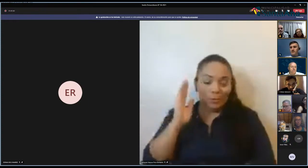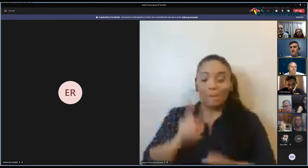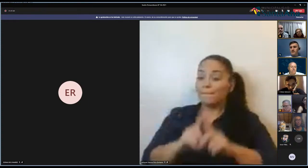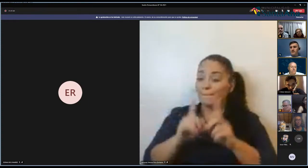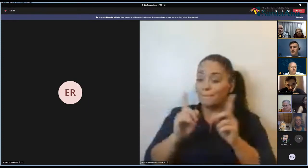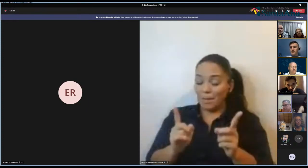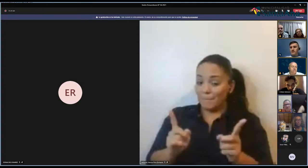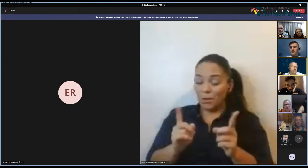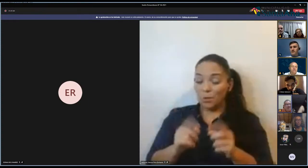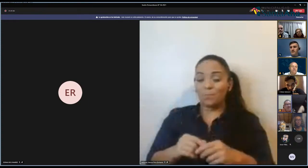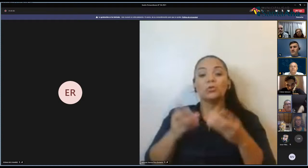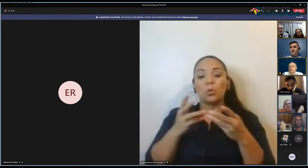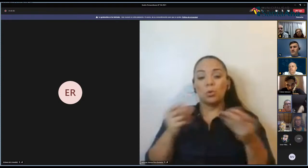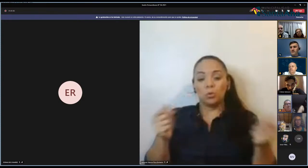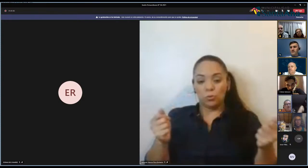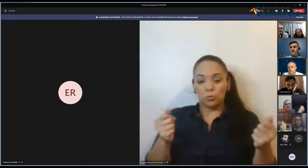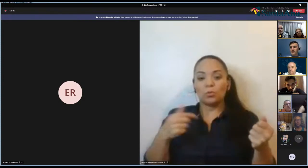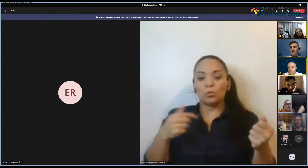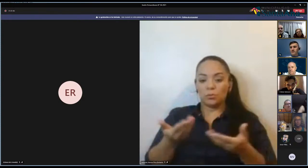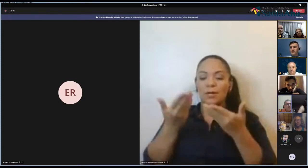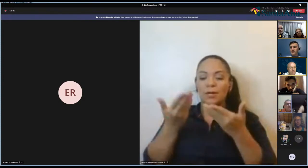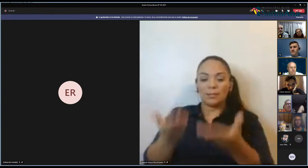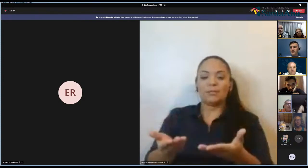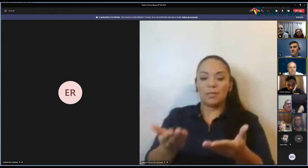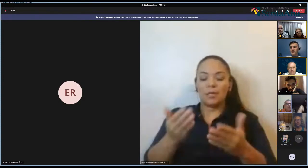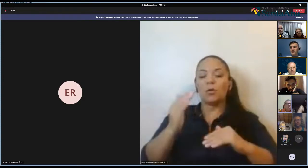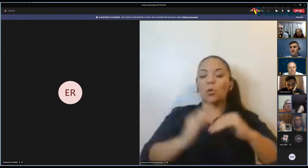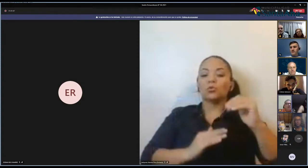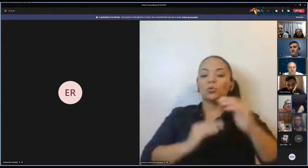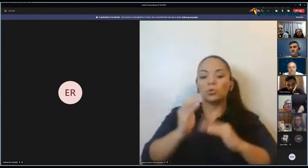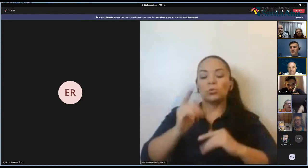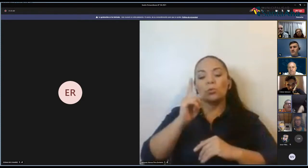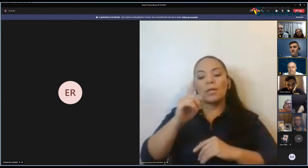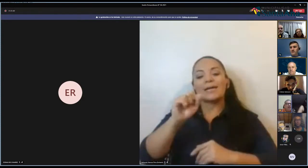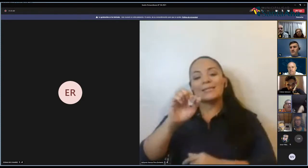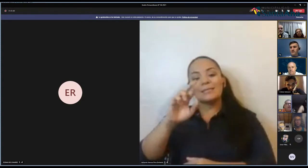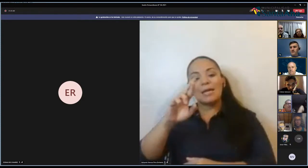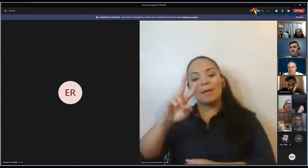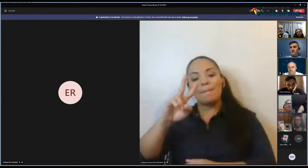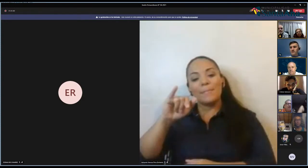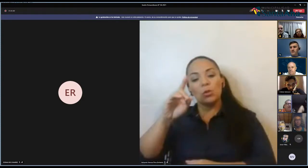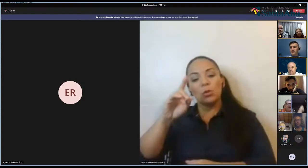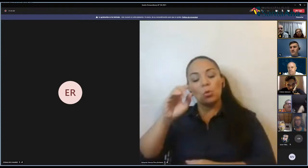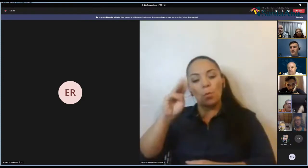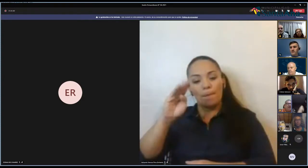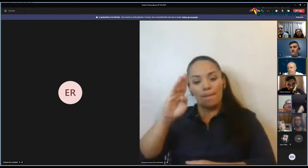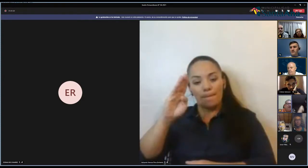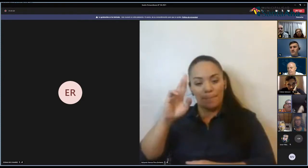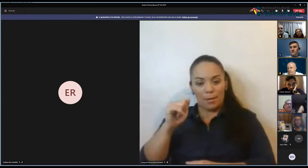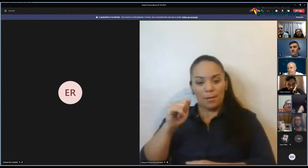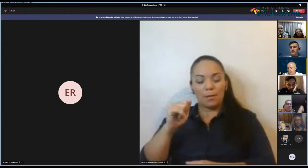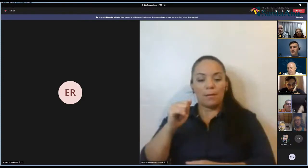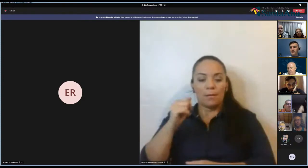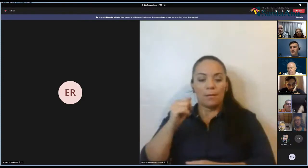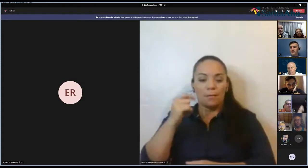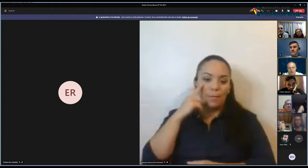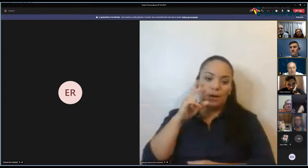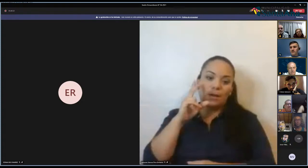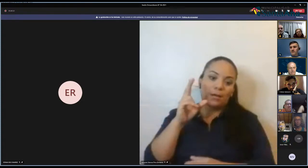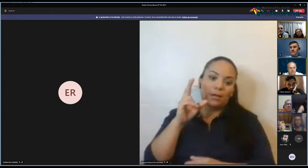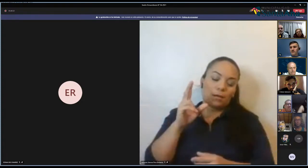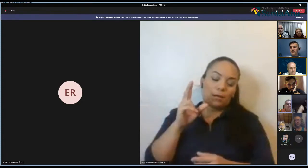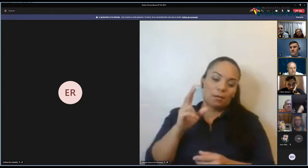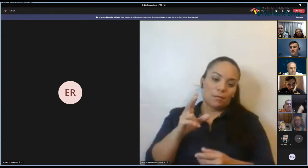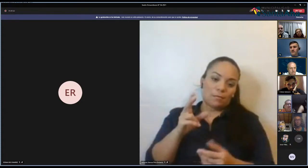solución también yo se la di a la construcción de una servidumbre para para para es afectar la propiedad con una servidumbre y